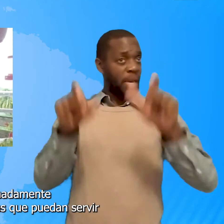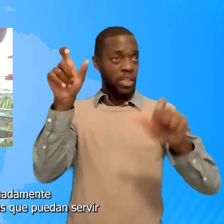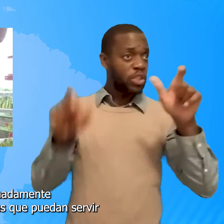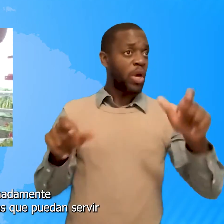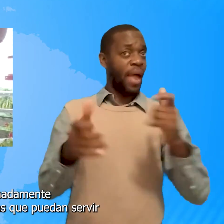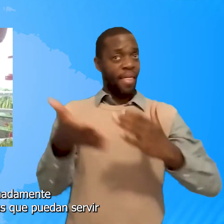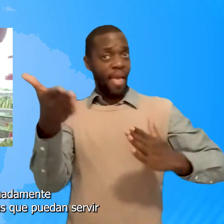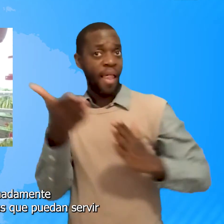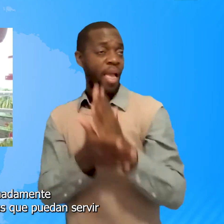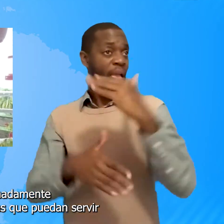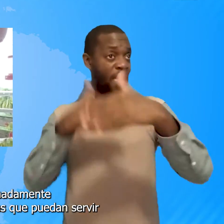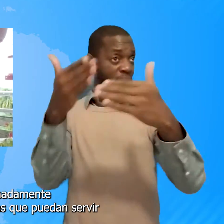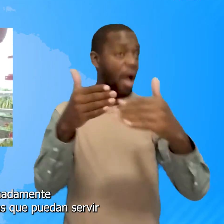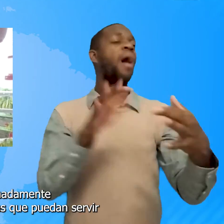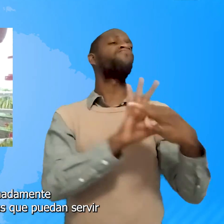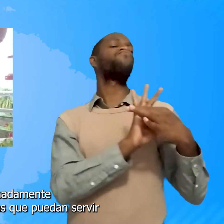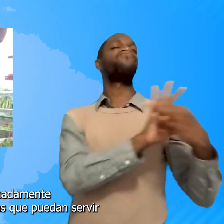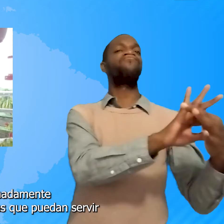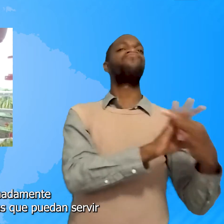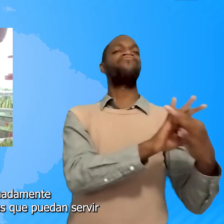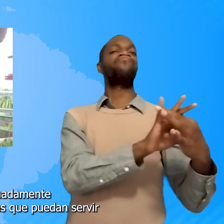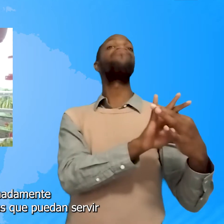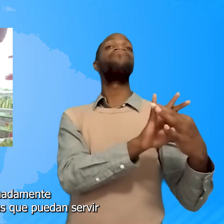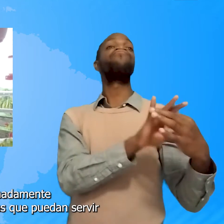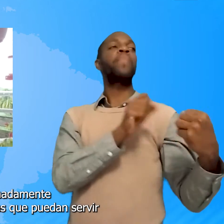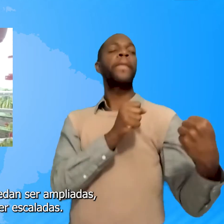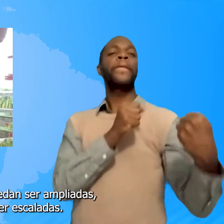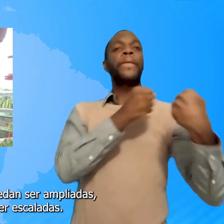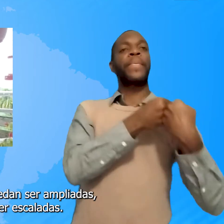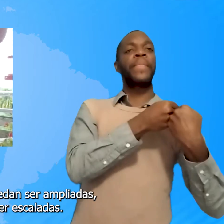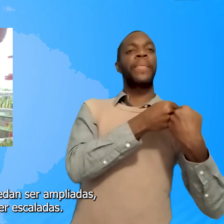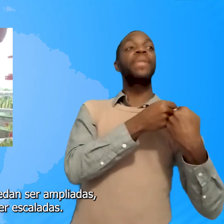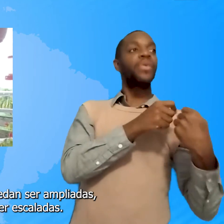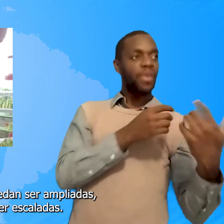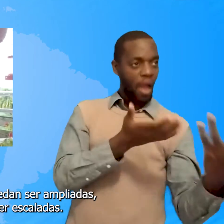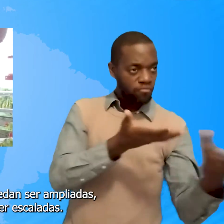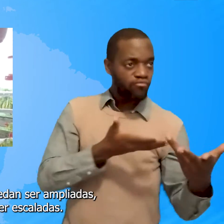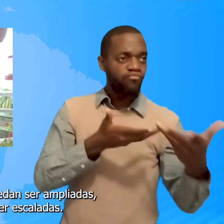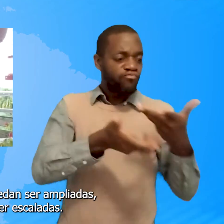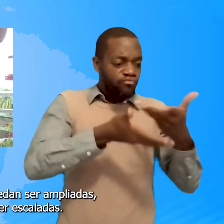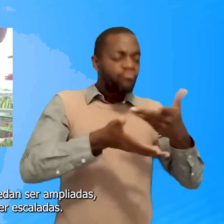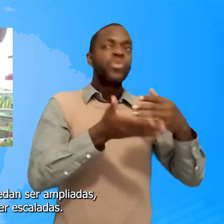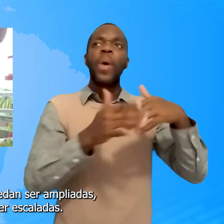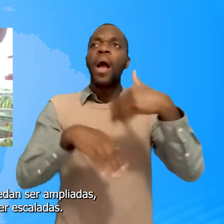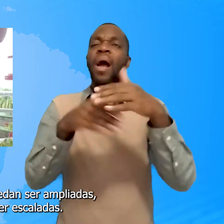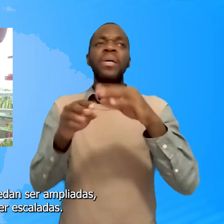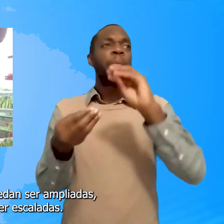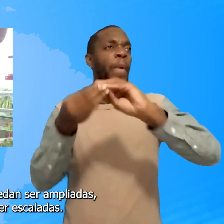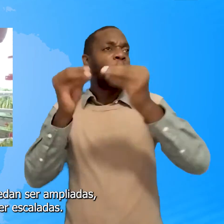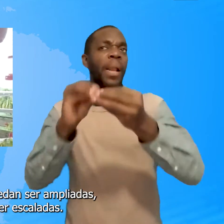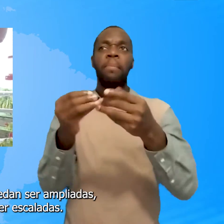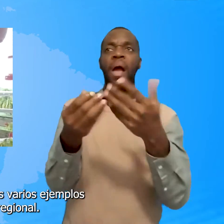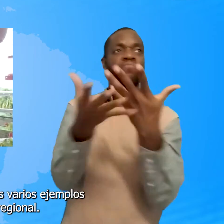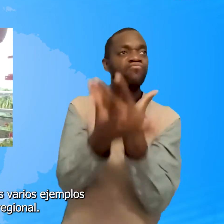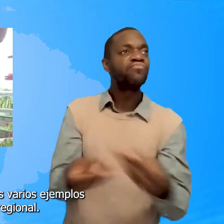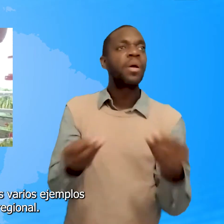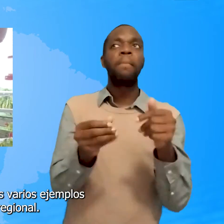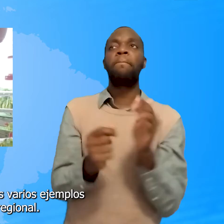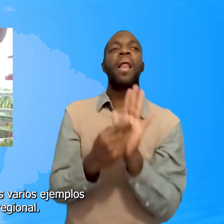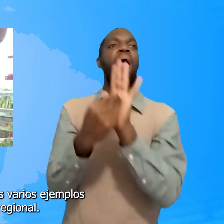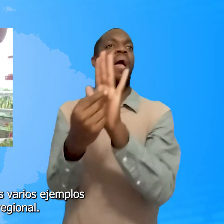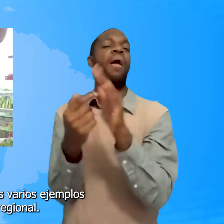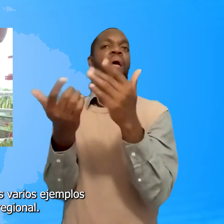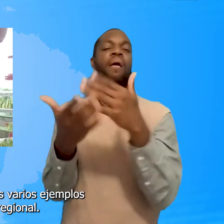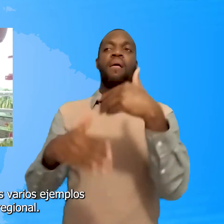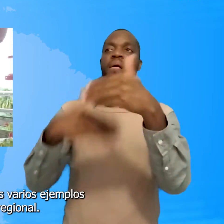Mancomunadamente buscamos soluciones que puedan servir de ejemplo, que puedan ser ampliadas, que puedan ser escaladas. Entonces